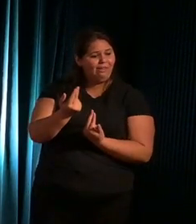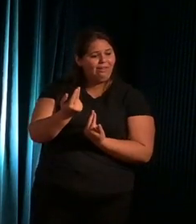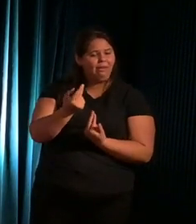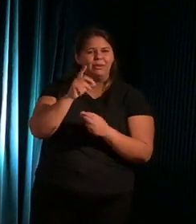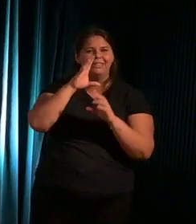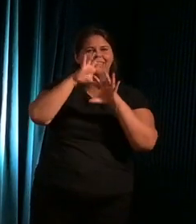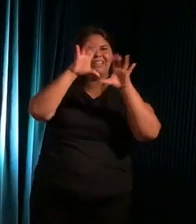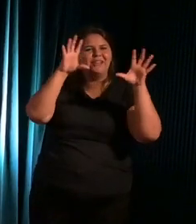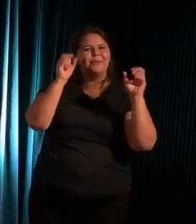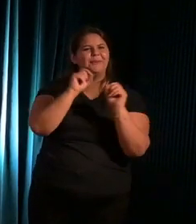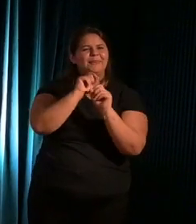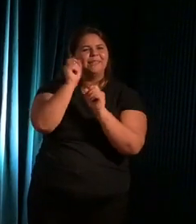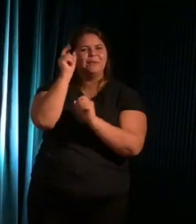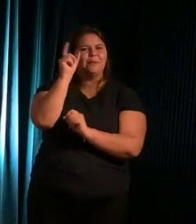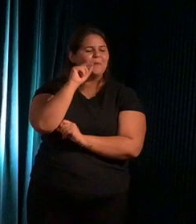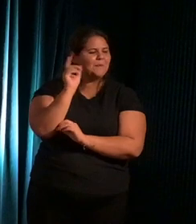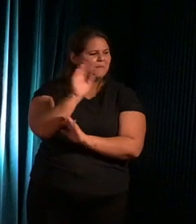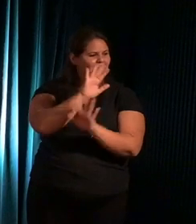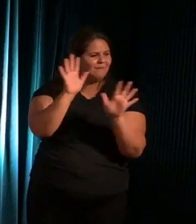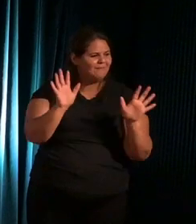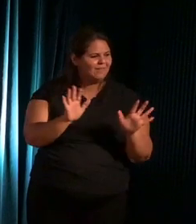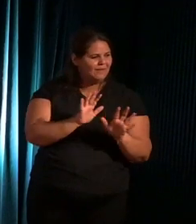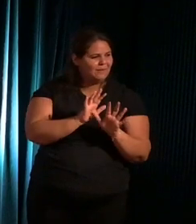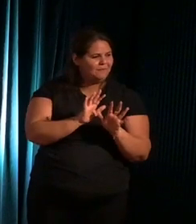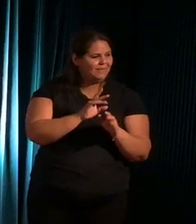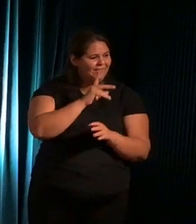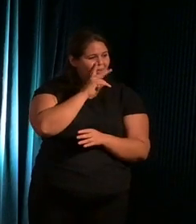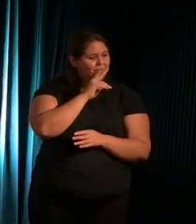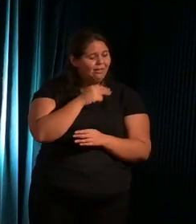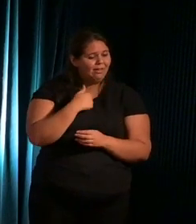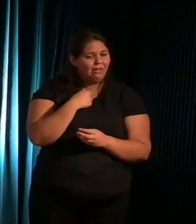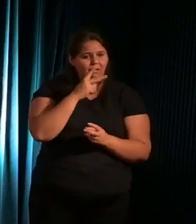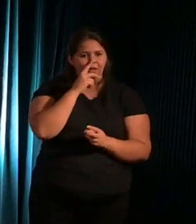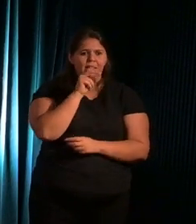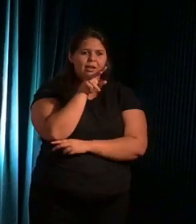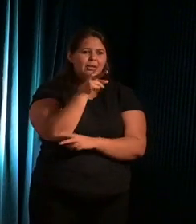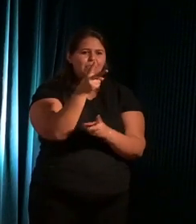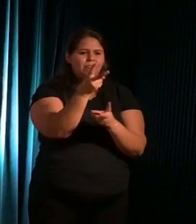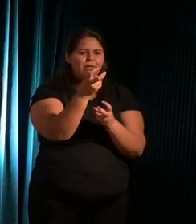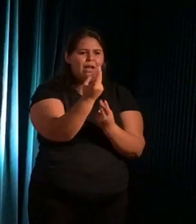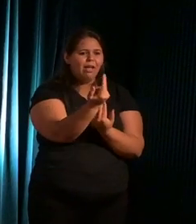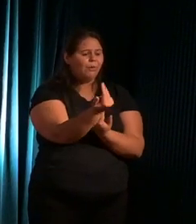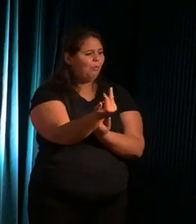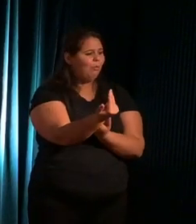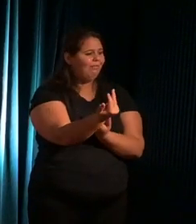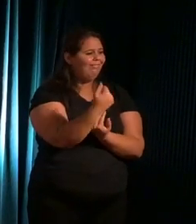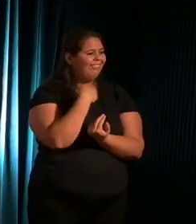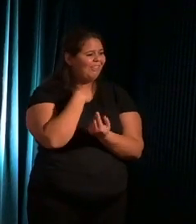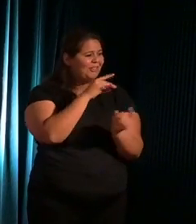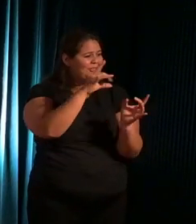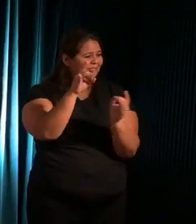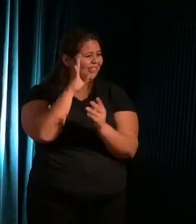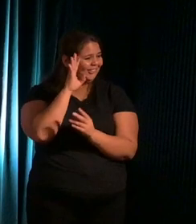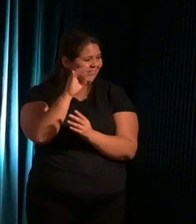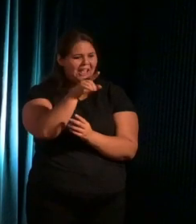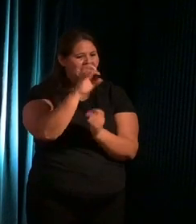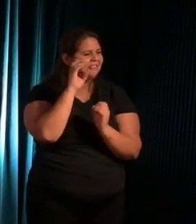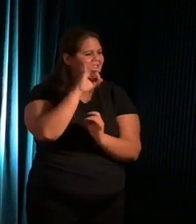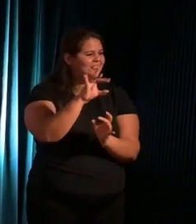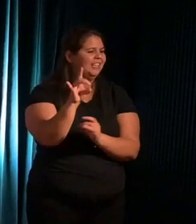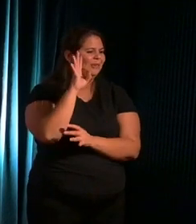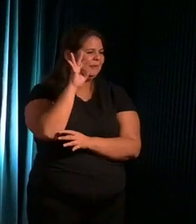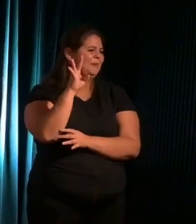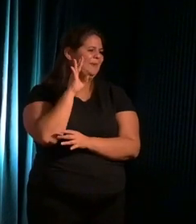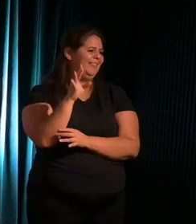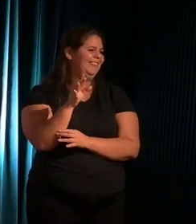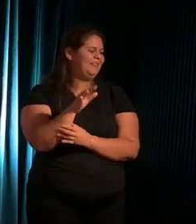ali, ó, incorporado nesse altivo menino. E foi muito interessante, porque